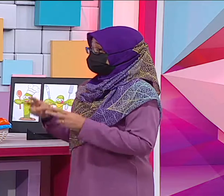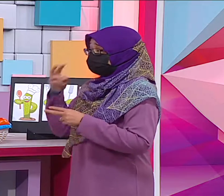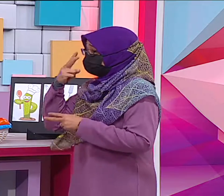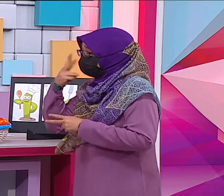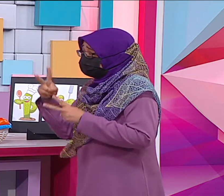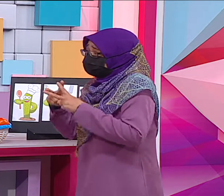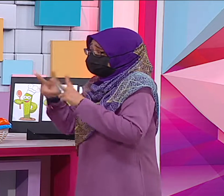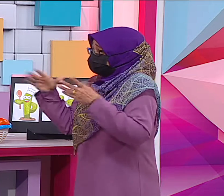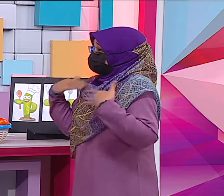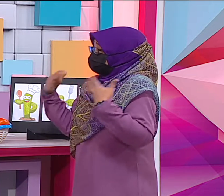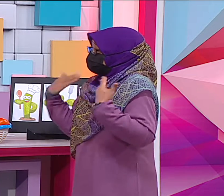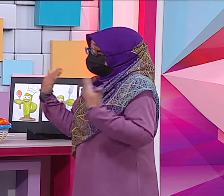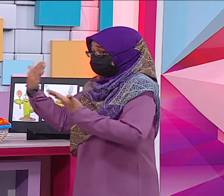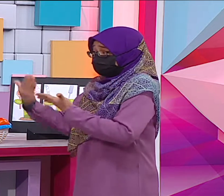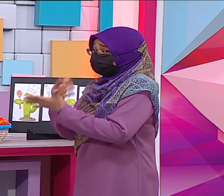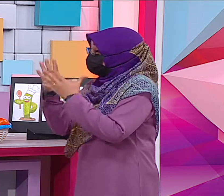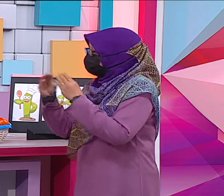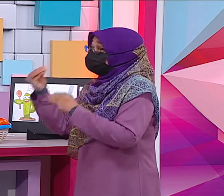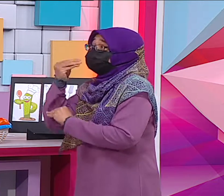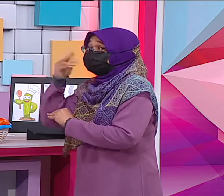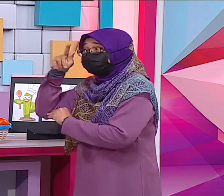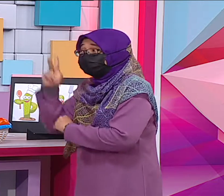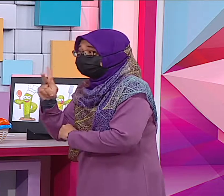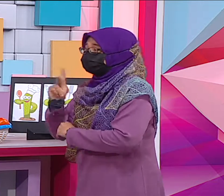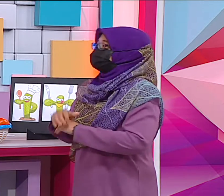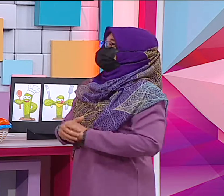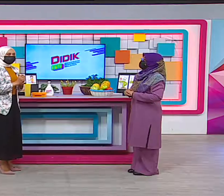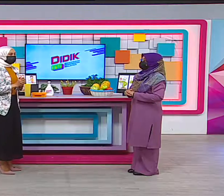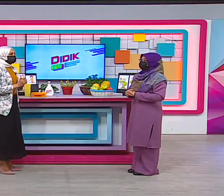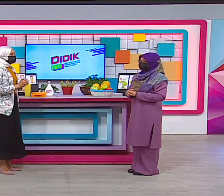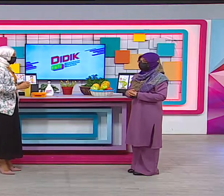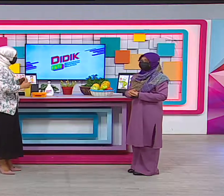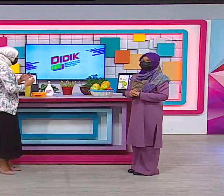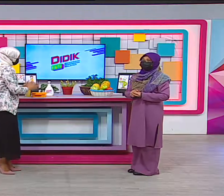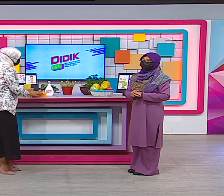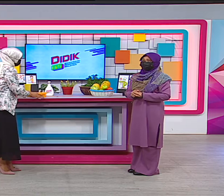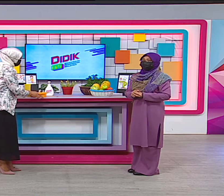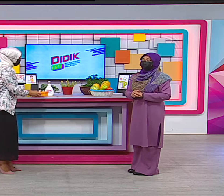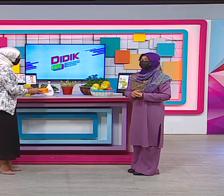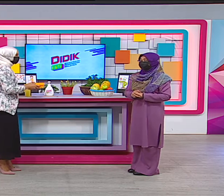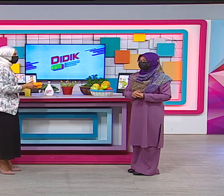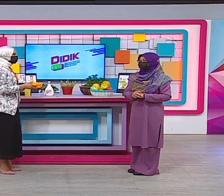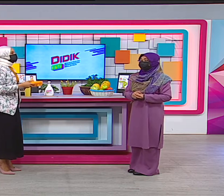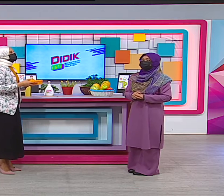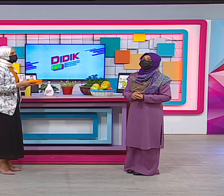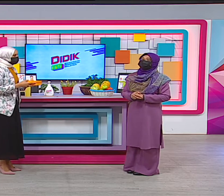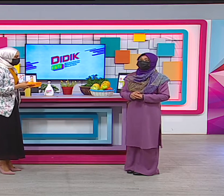nampak sangat gembira Baru habis makan ke WTC go Saya baru lepas makan mie goreng Sedaap